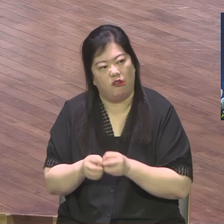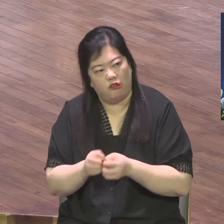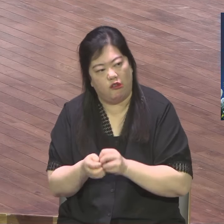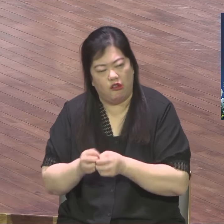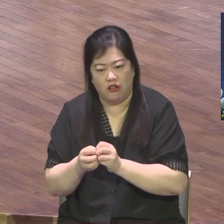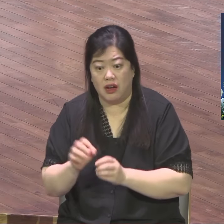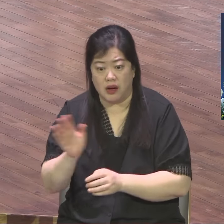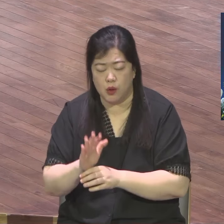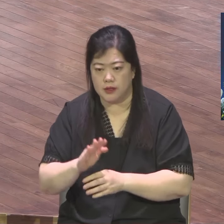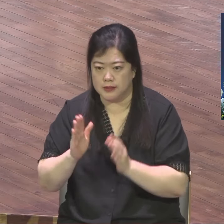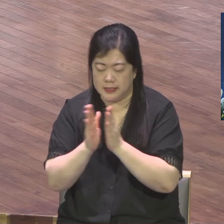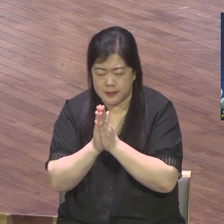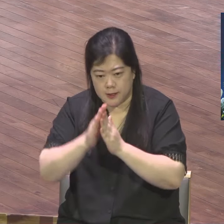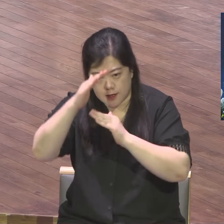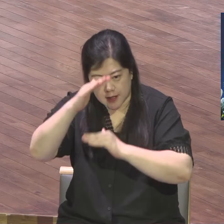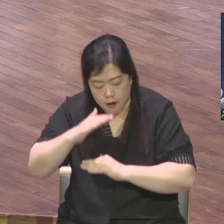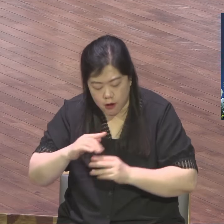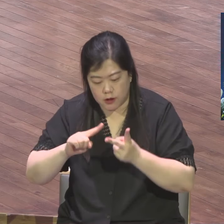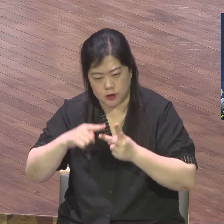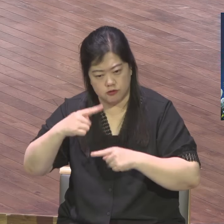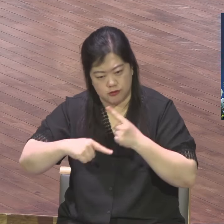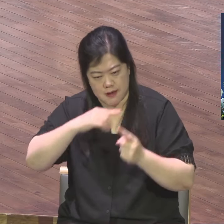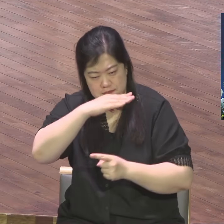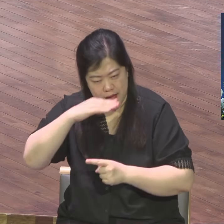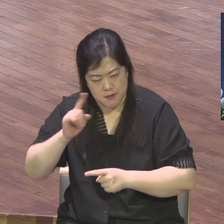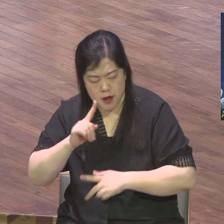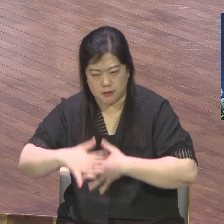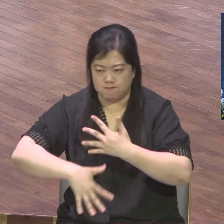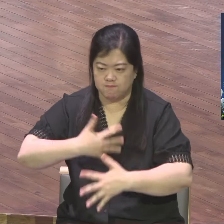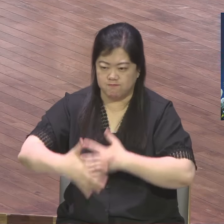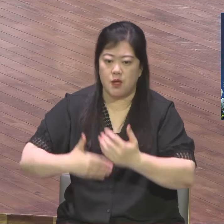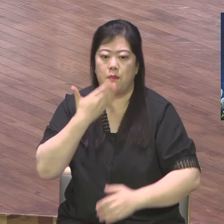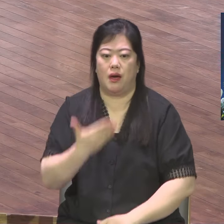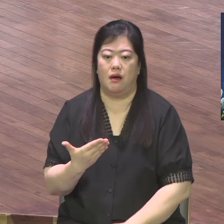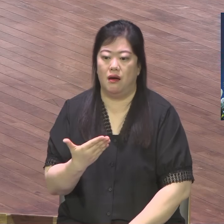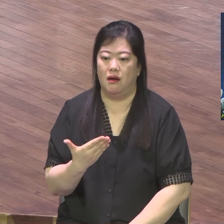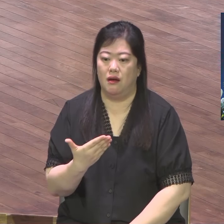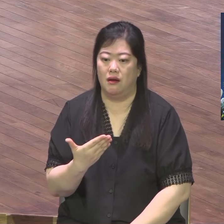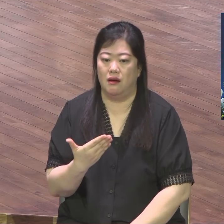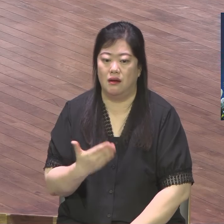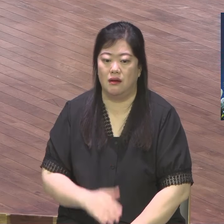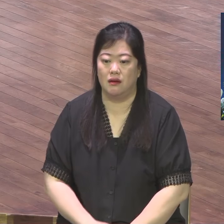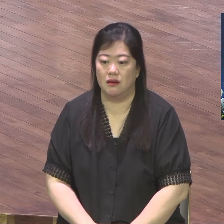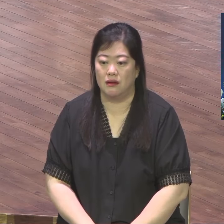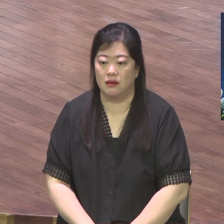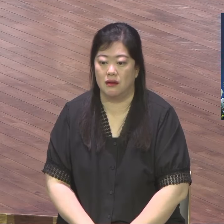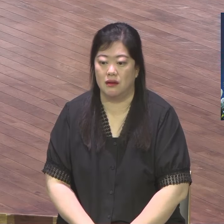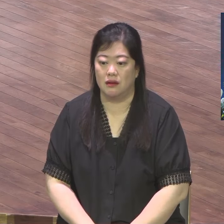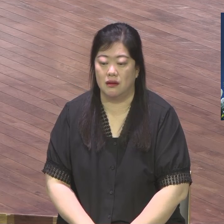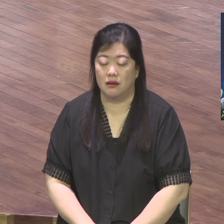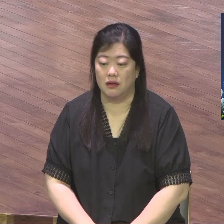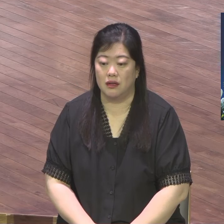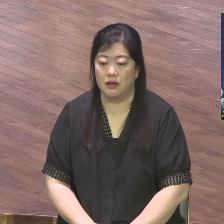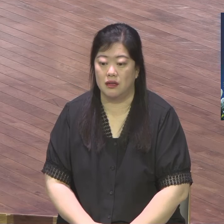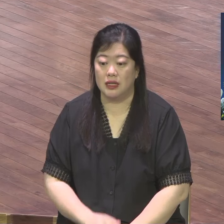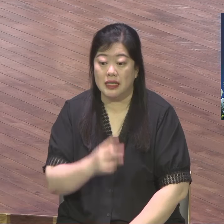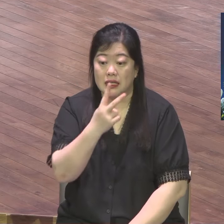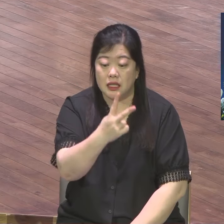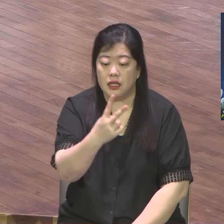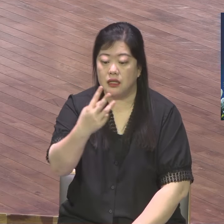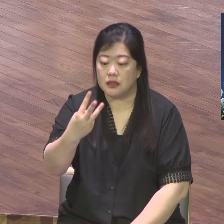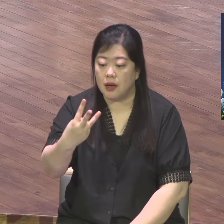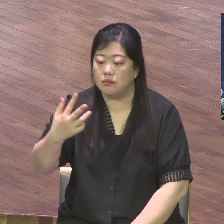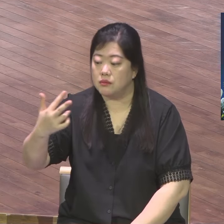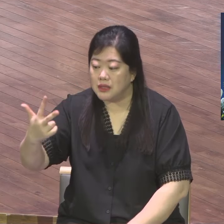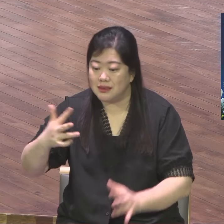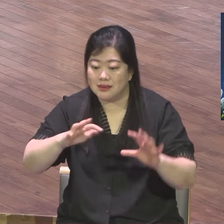내 생각과 내 수준과는 비교조차 할 수 없는 하나님의 스케일. 그래야 237 할 거 아니에요. 우리가 뭐 237 합니까?